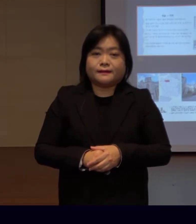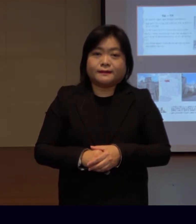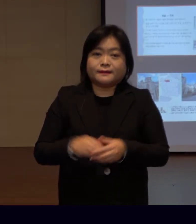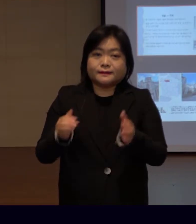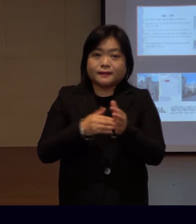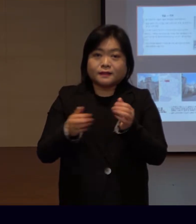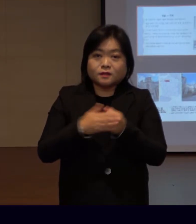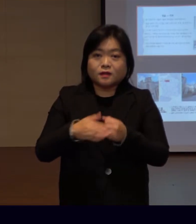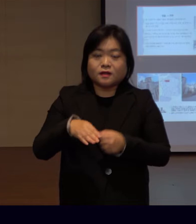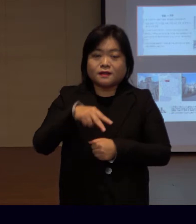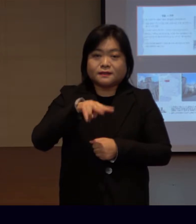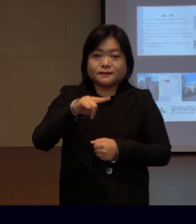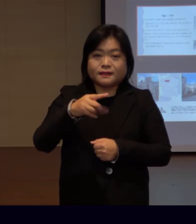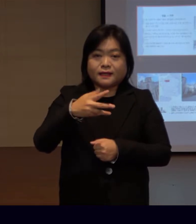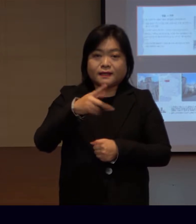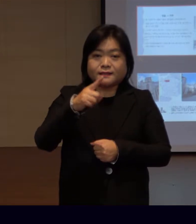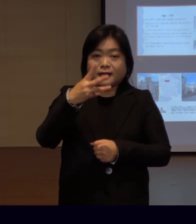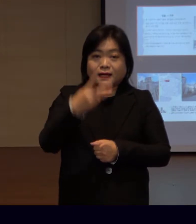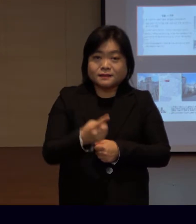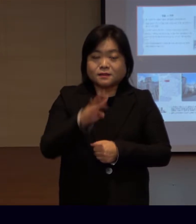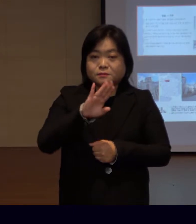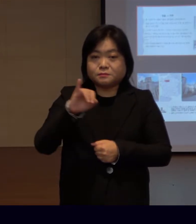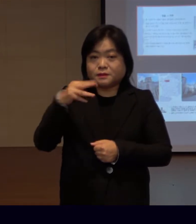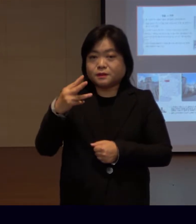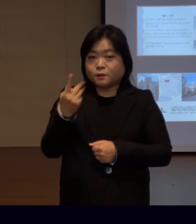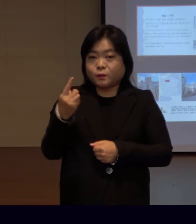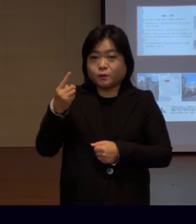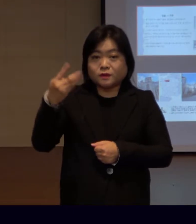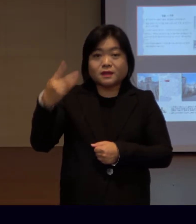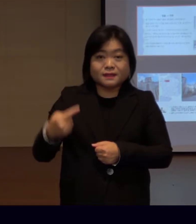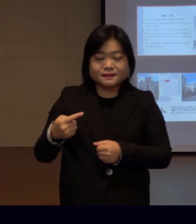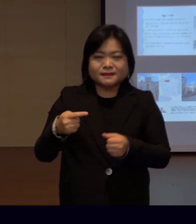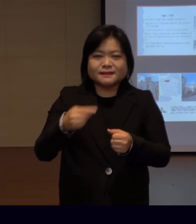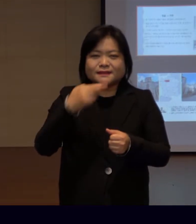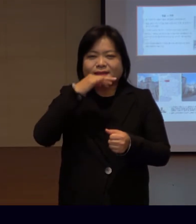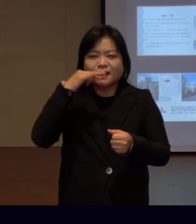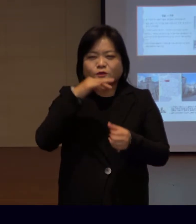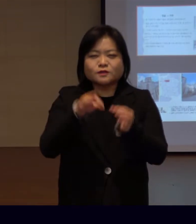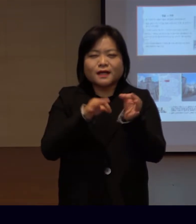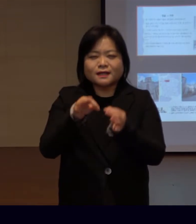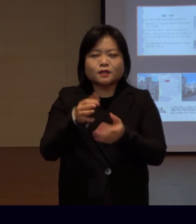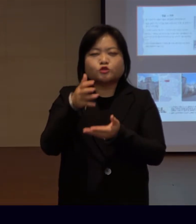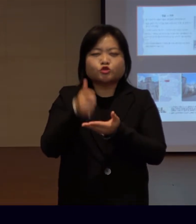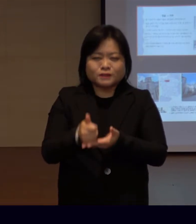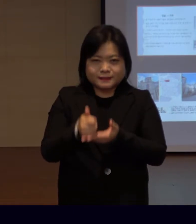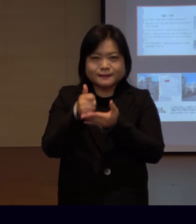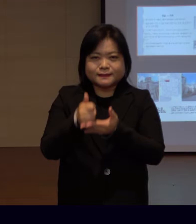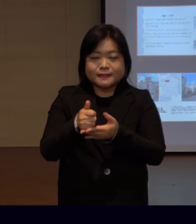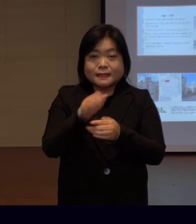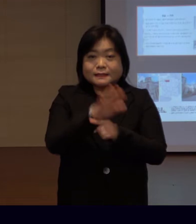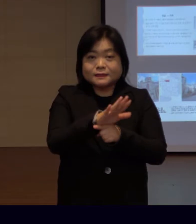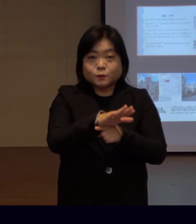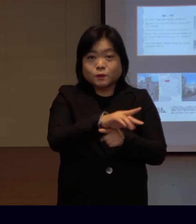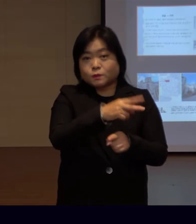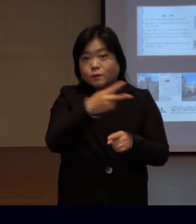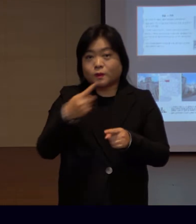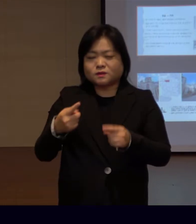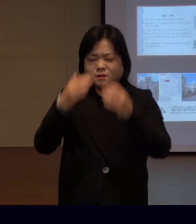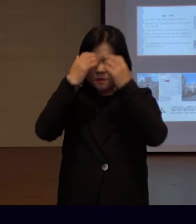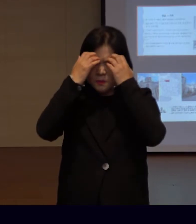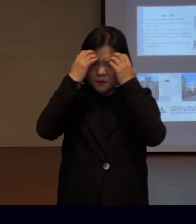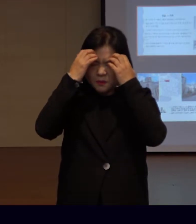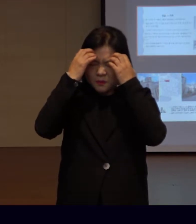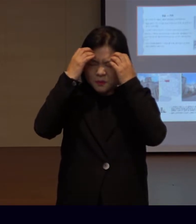인물은 이름이 세사르고 성이 이제 비로토인데 향수 가게 주인입니다. 시골에서 무작정 상경해서